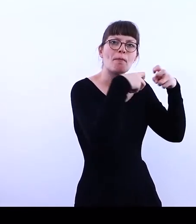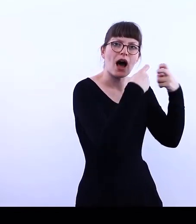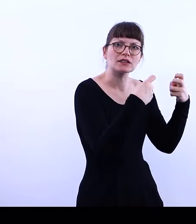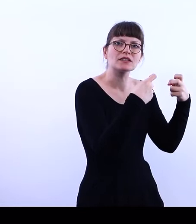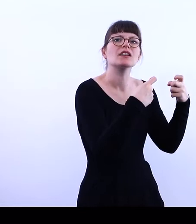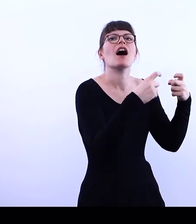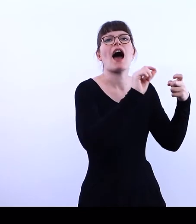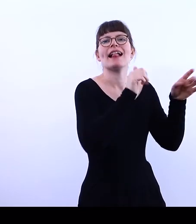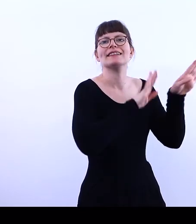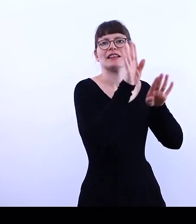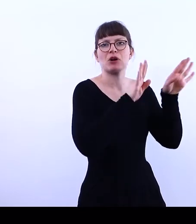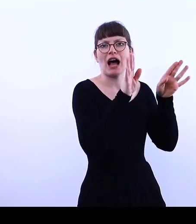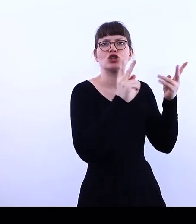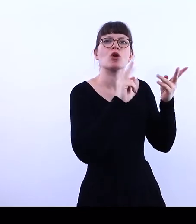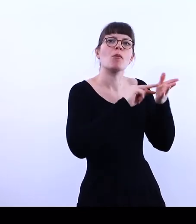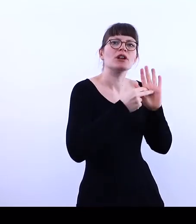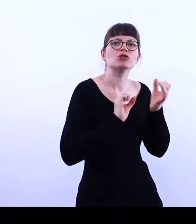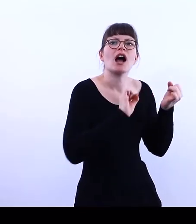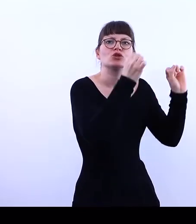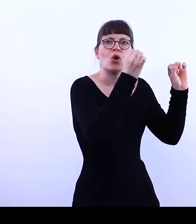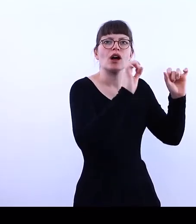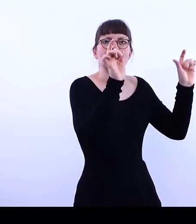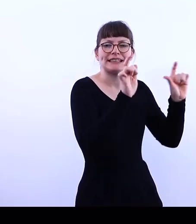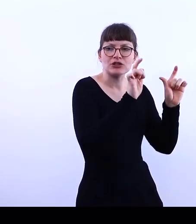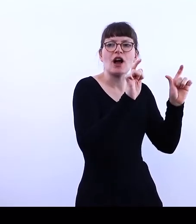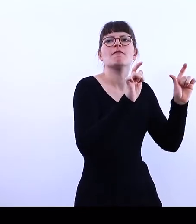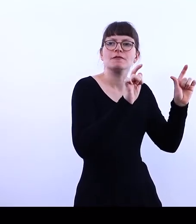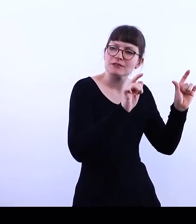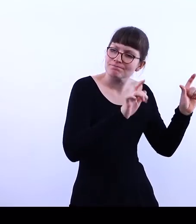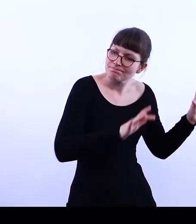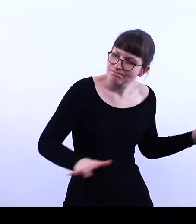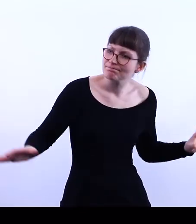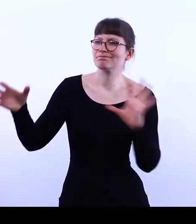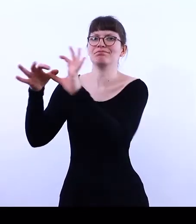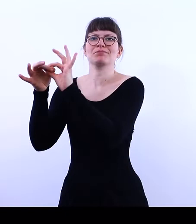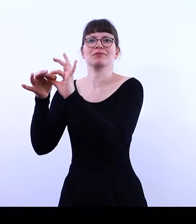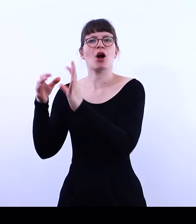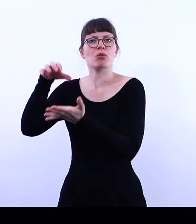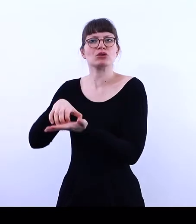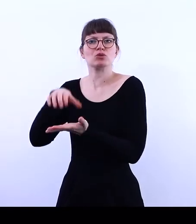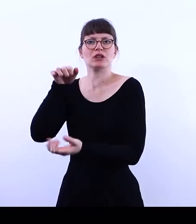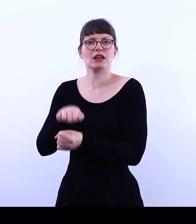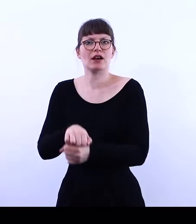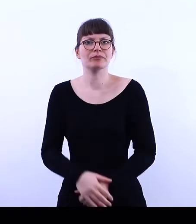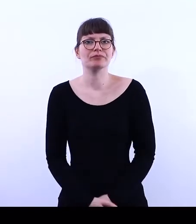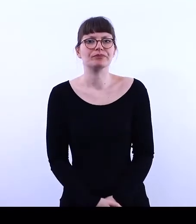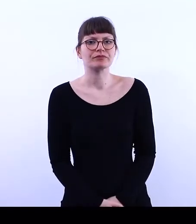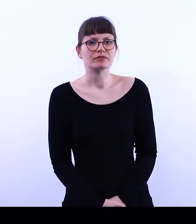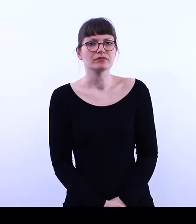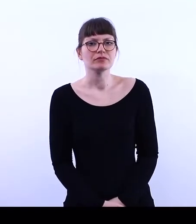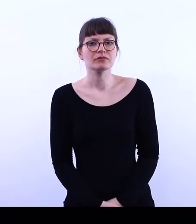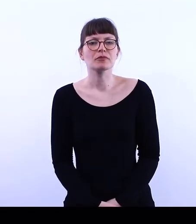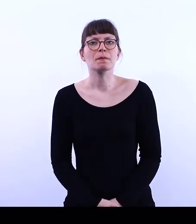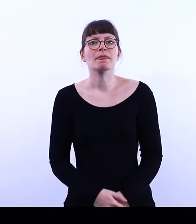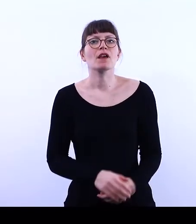demokratische Akteure, als politische Akteure in der Gesellschaft dann auch sich nochmal stärker positionieren können. Was bringt uns die